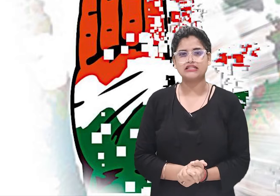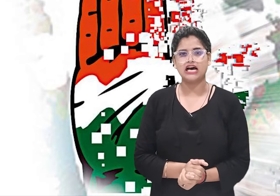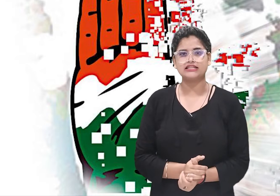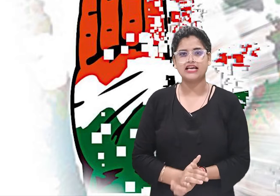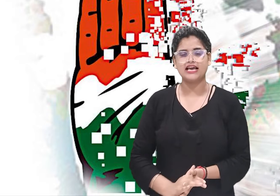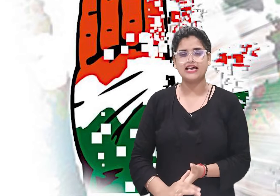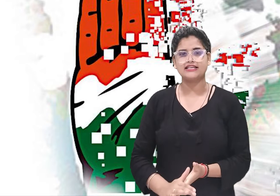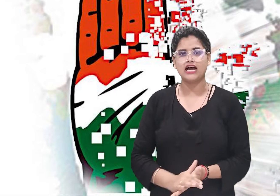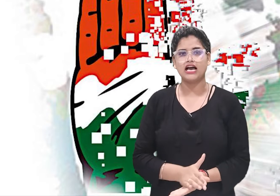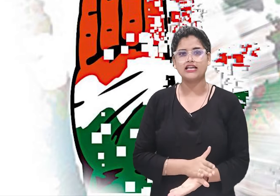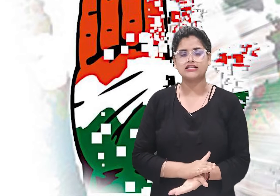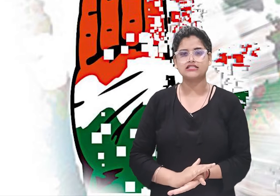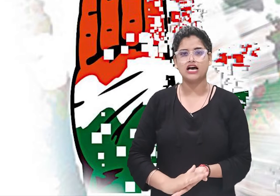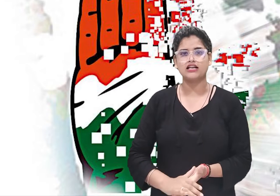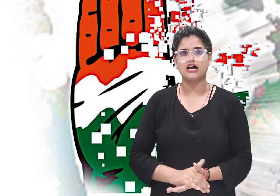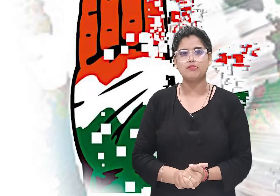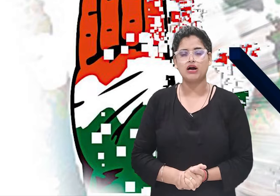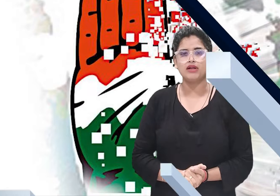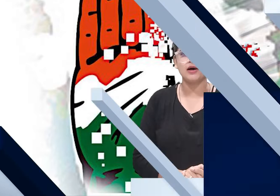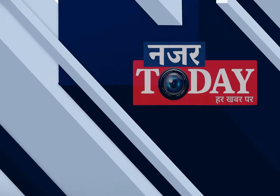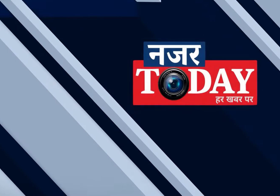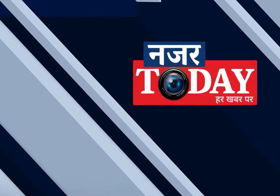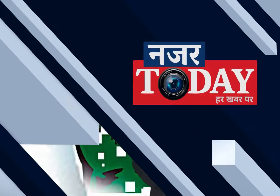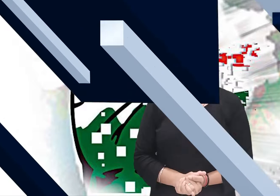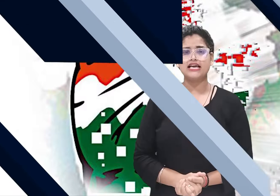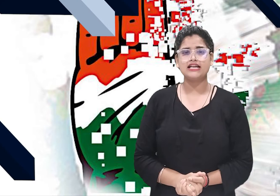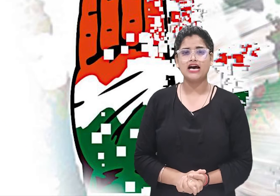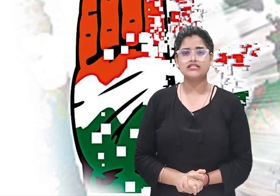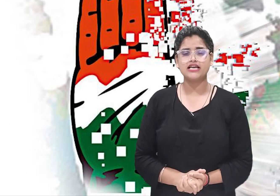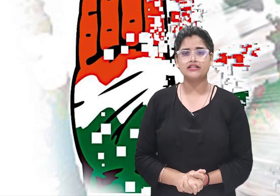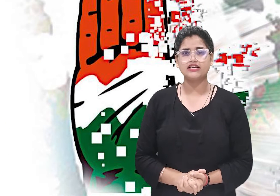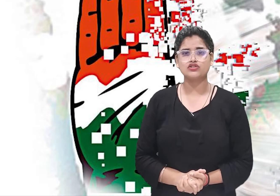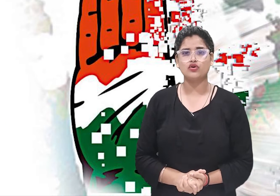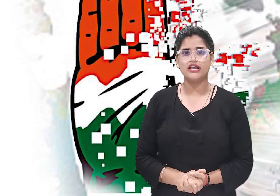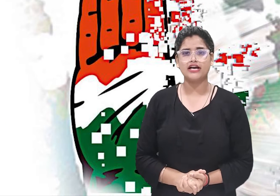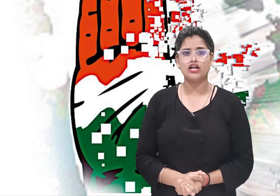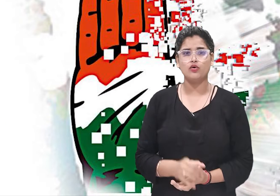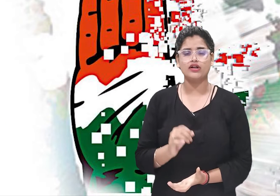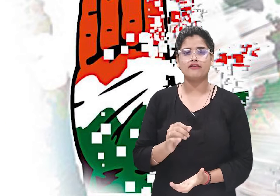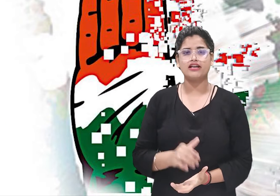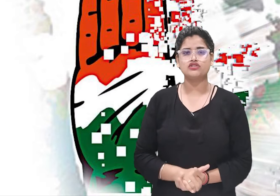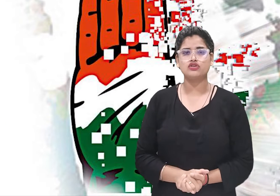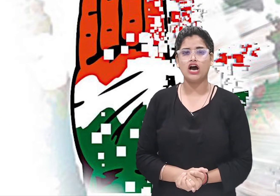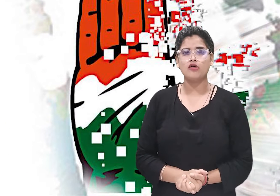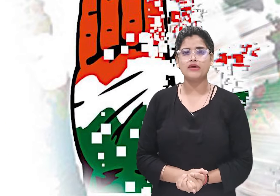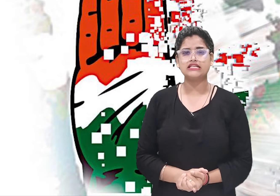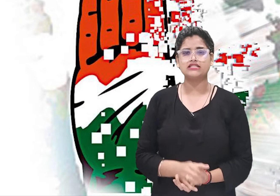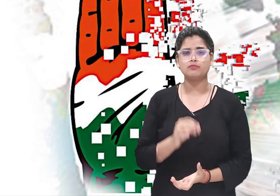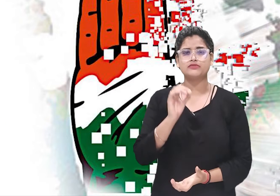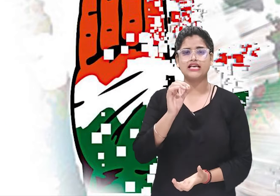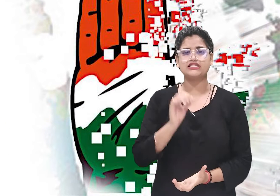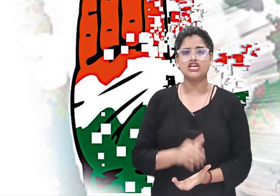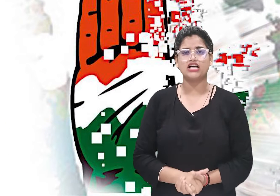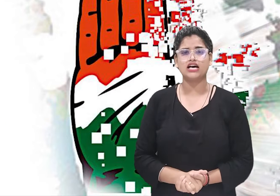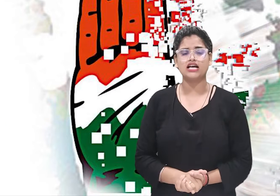बताते हैं क्या है राजस्थान का मामला कांग्रेस के राष्ट्रीय अध्यक्ष को लेकर होने वाले चुनाव में सबसे ज्यादा